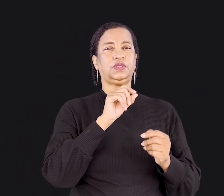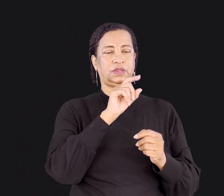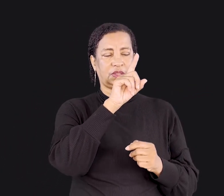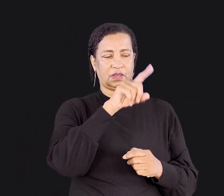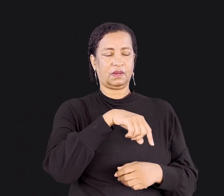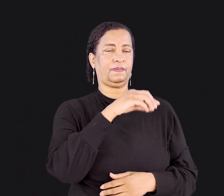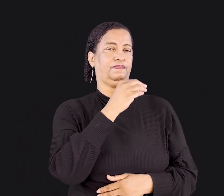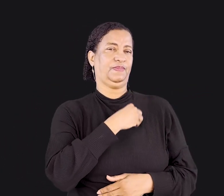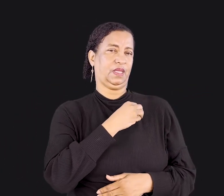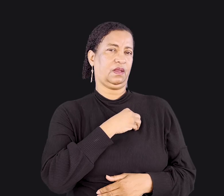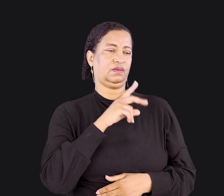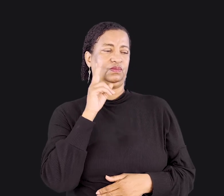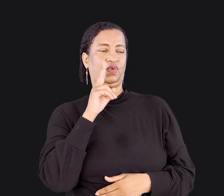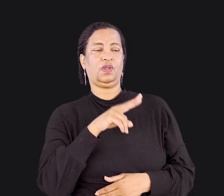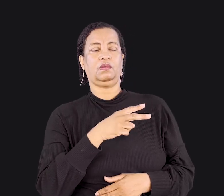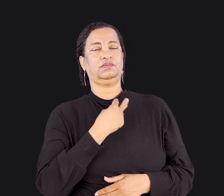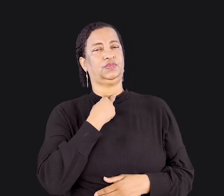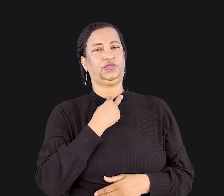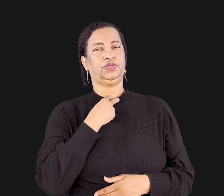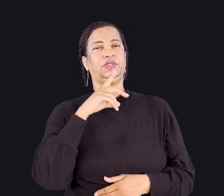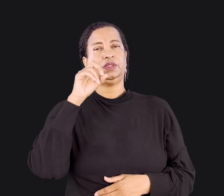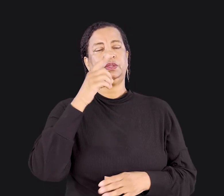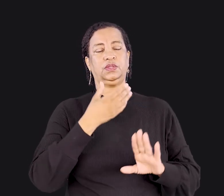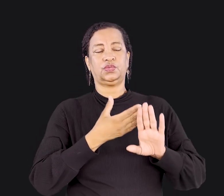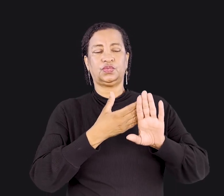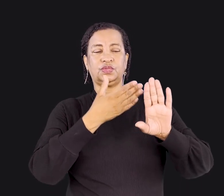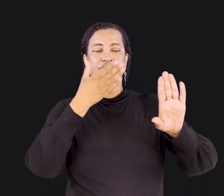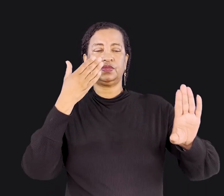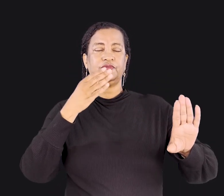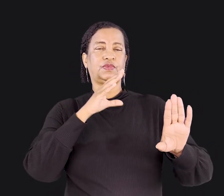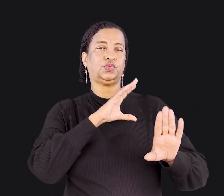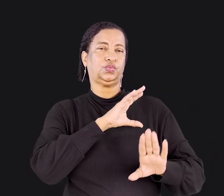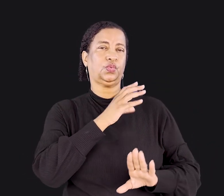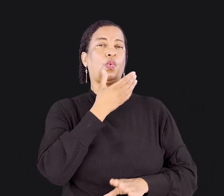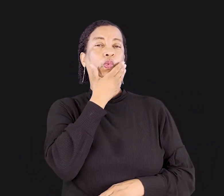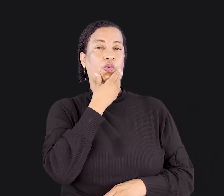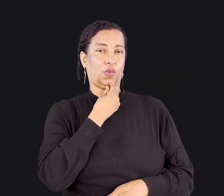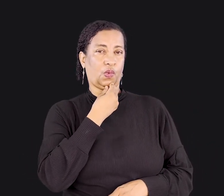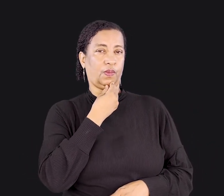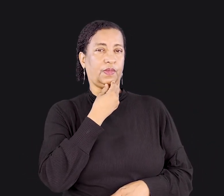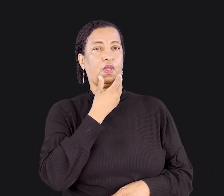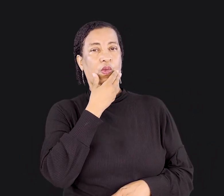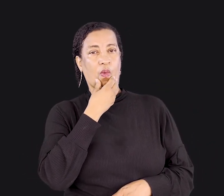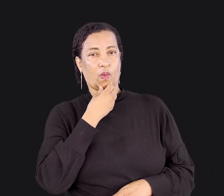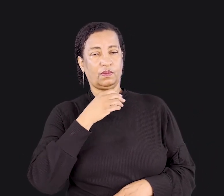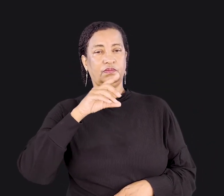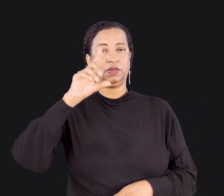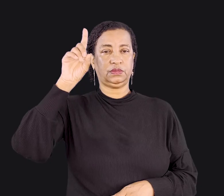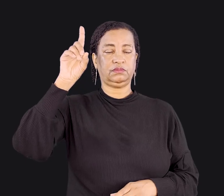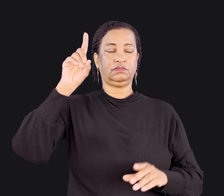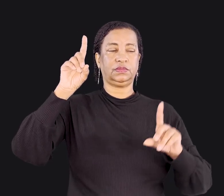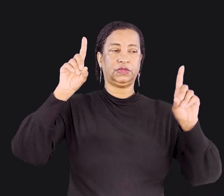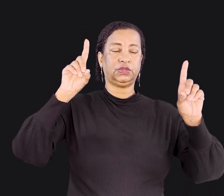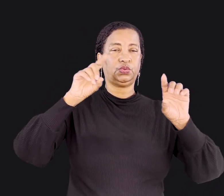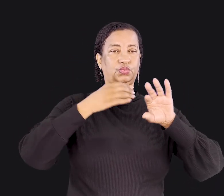considerava pecado. Deus, portanto, afastou-se do homem. Homem e Deus ficaram